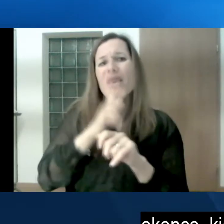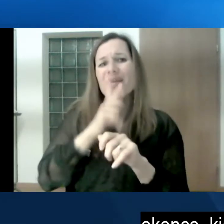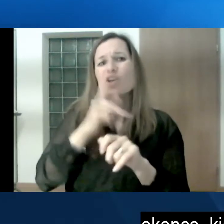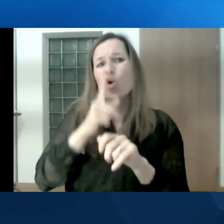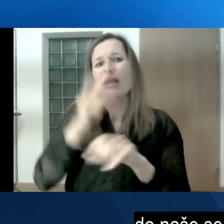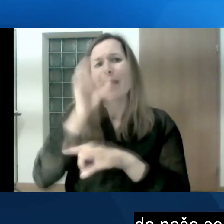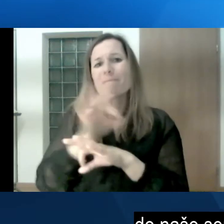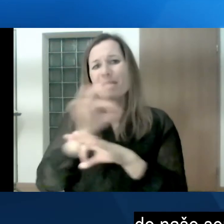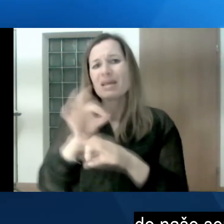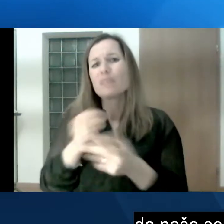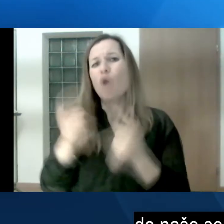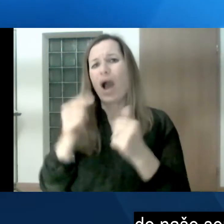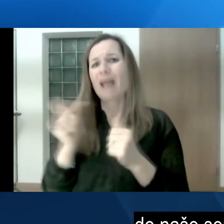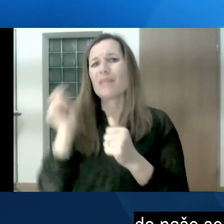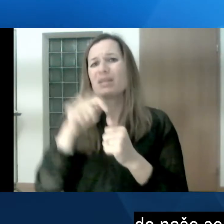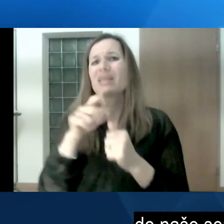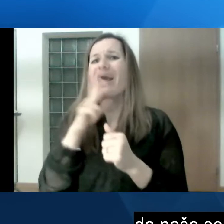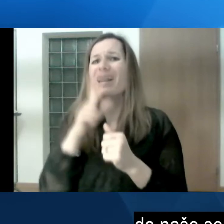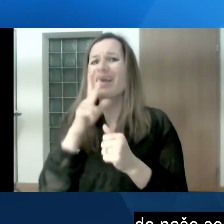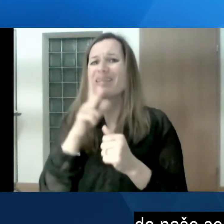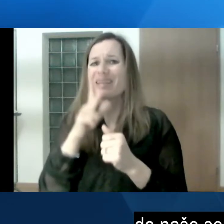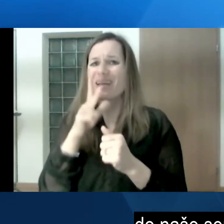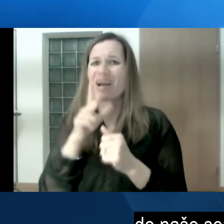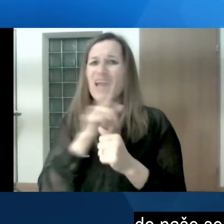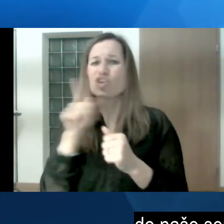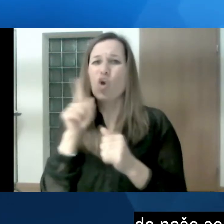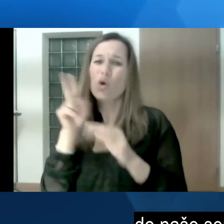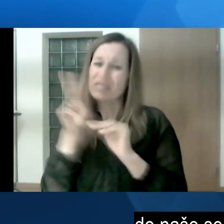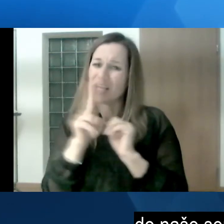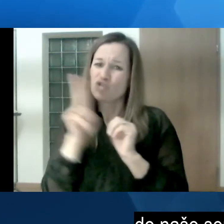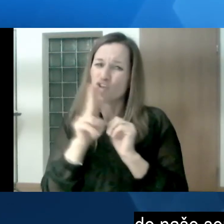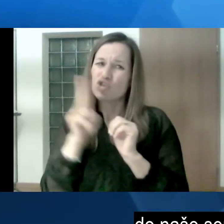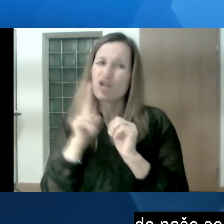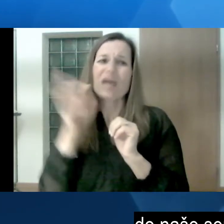ta elektrika do naše senčnične slušne skorje,